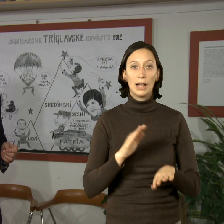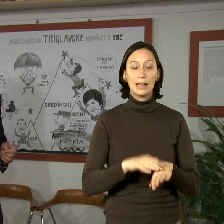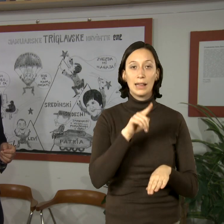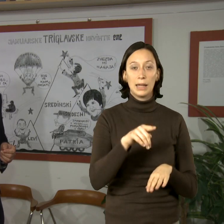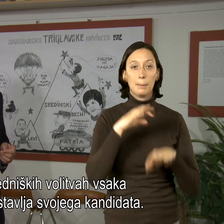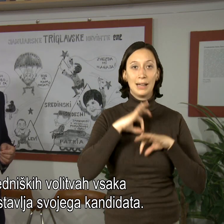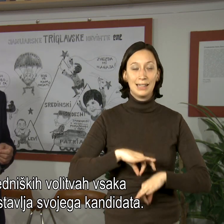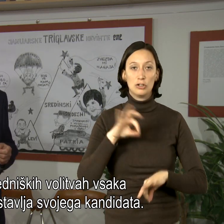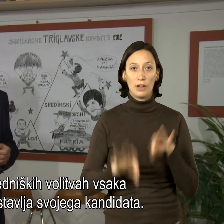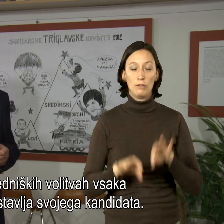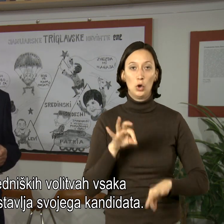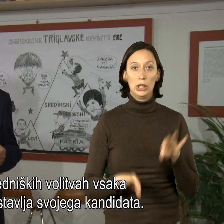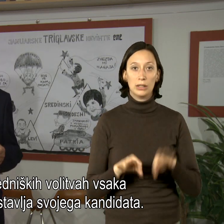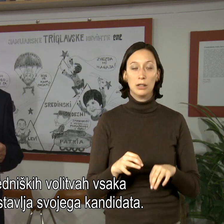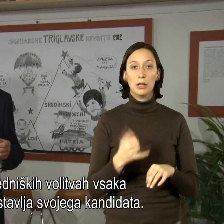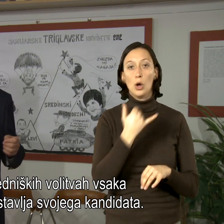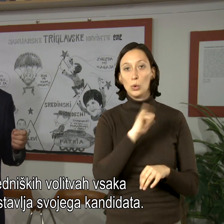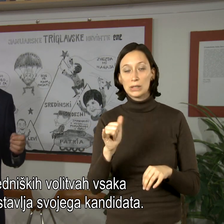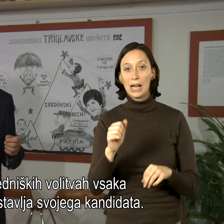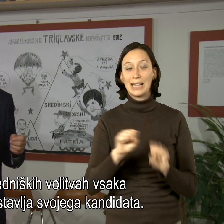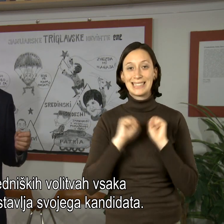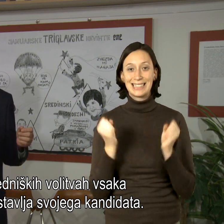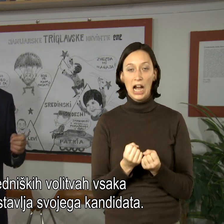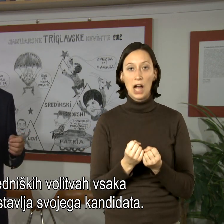Na te predsedniške volitve vsaka stranka